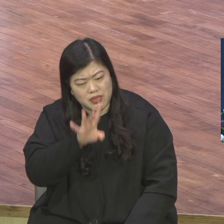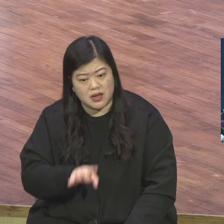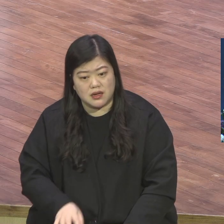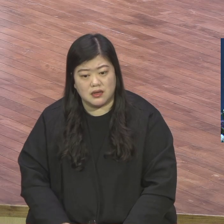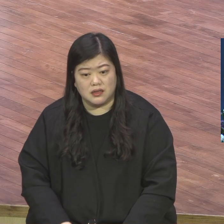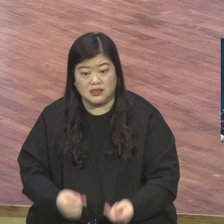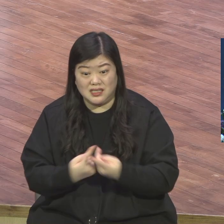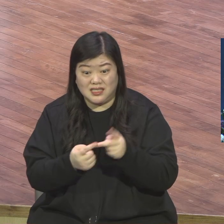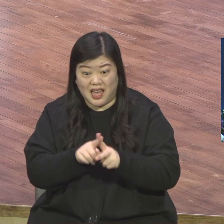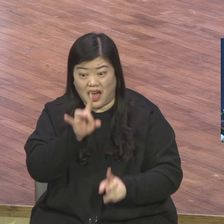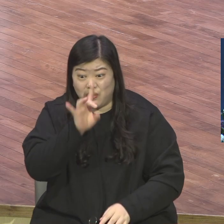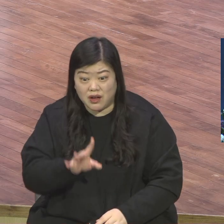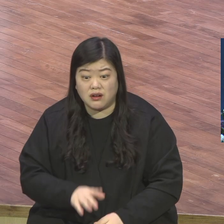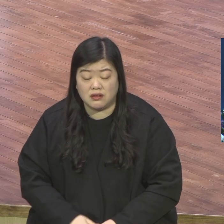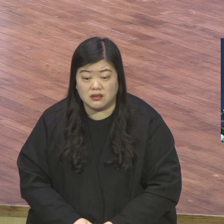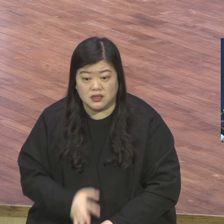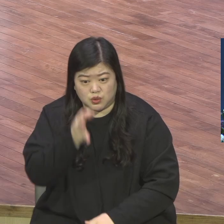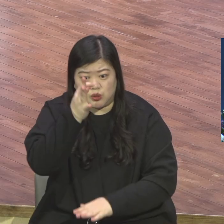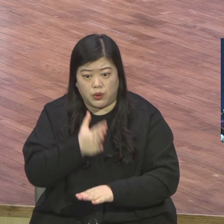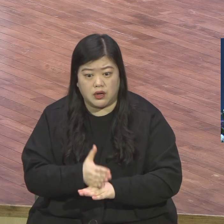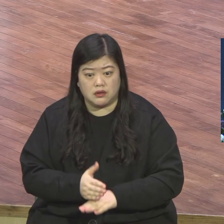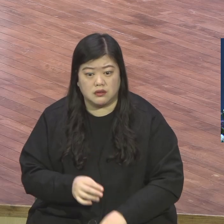뒤져라 뒤져.